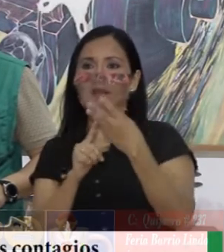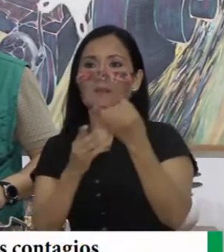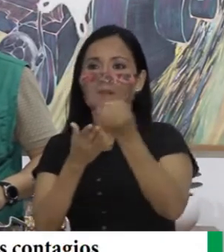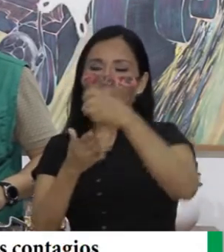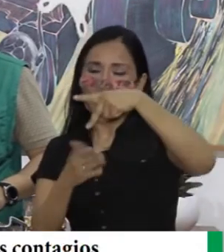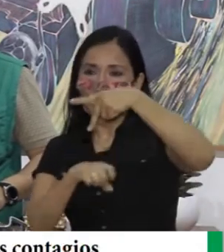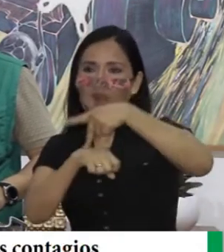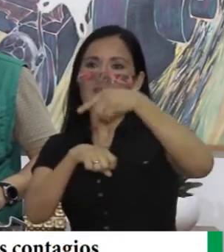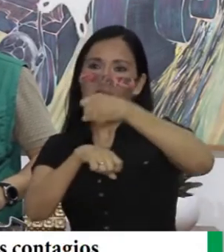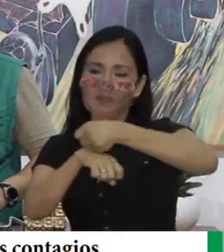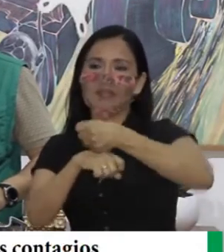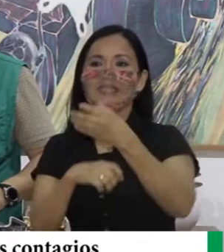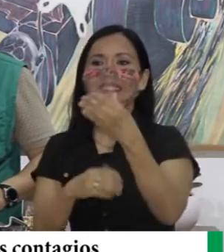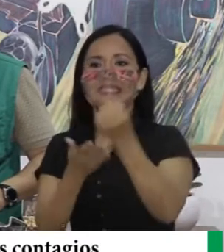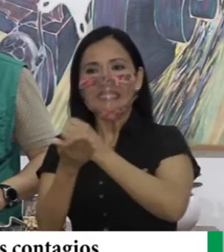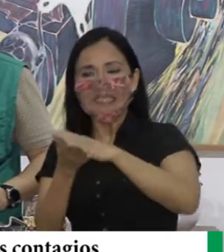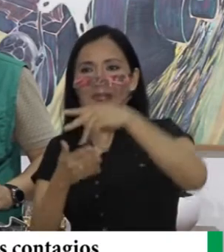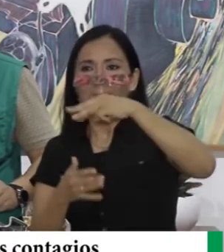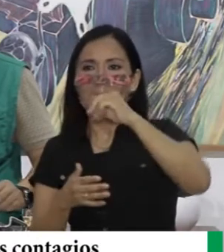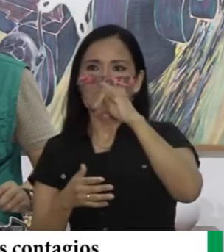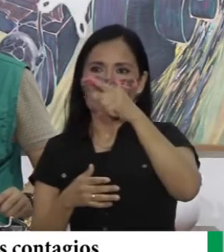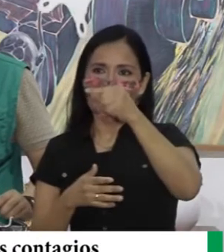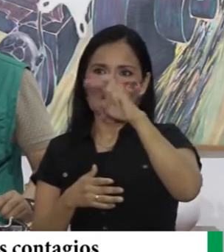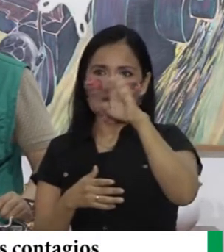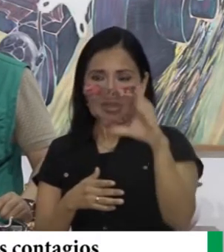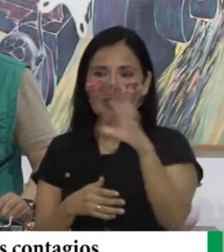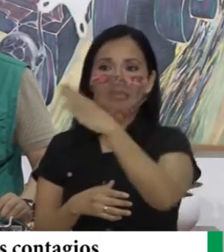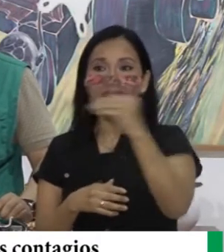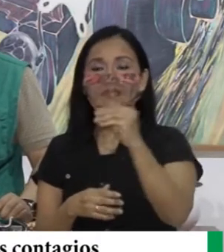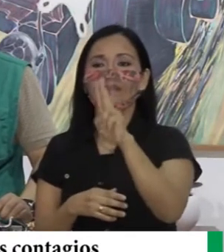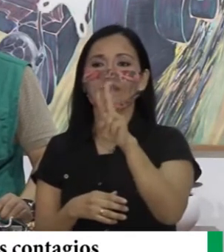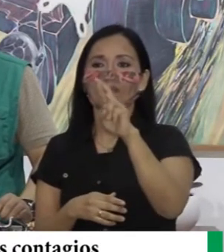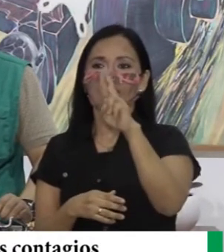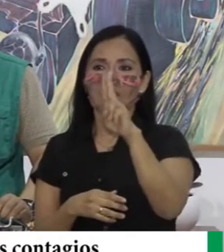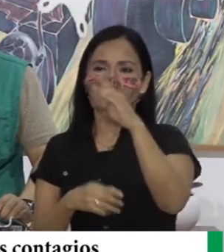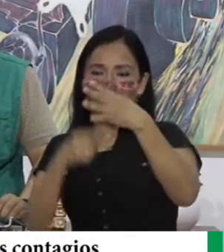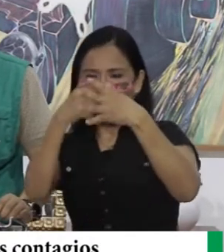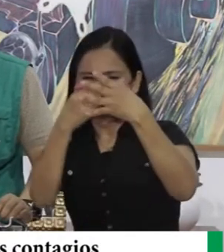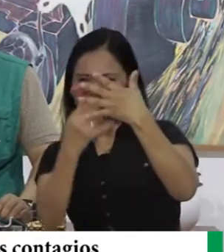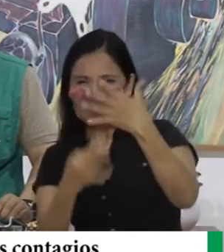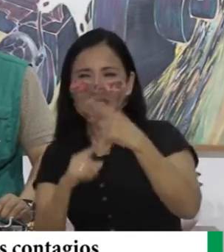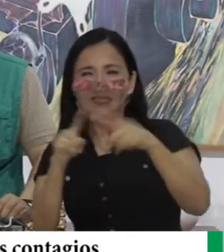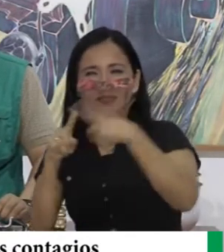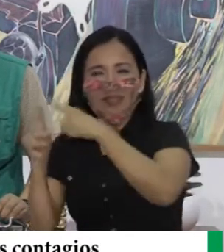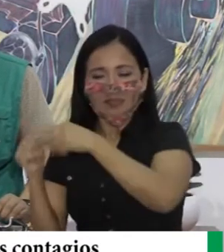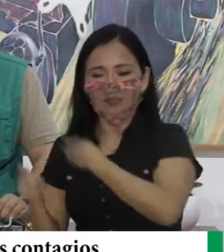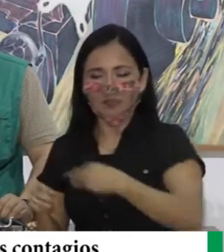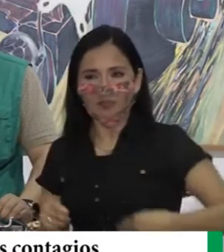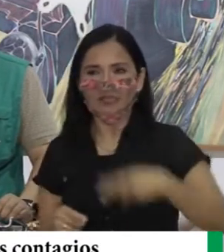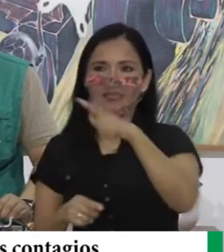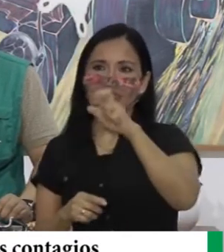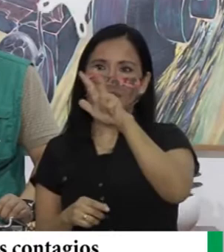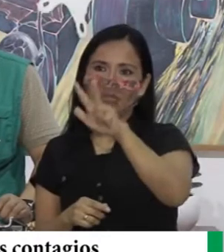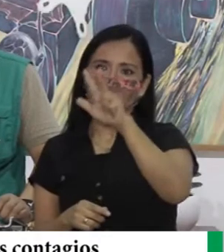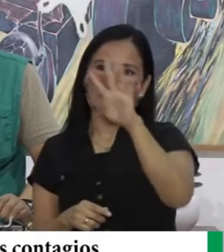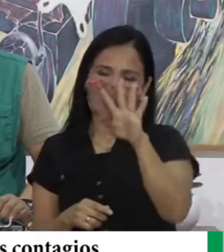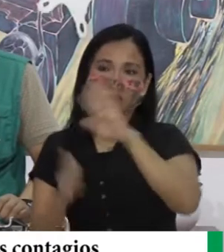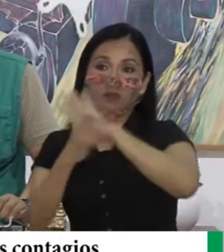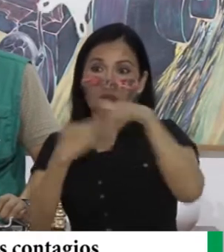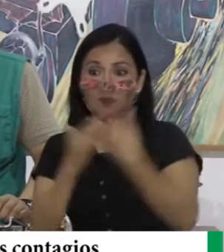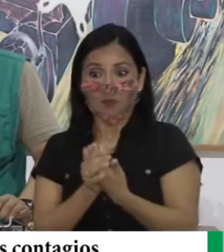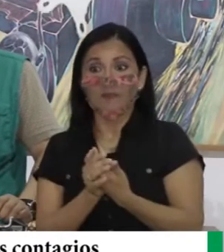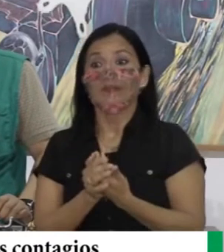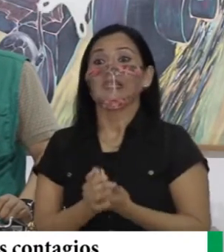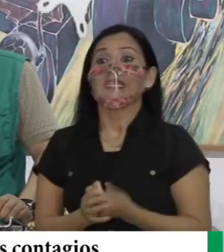San Ignacio, San Miguel, Santa Rosa y Urubichá, todos de un caso respectivamente, sumando los 334 casos, de